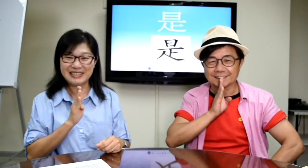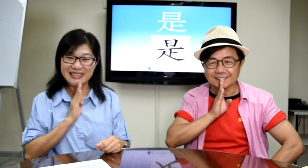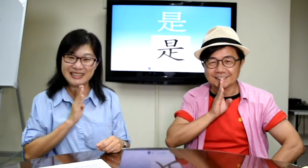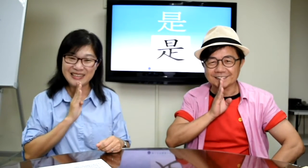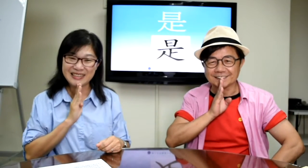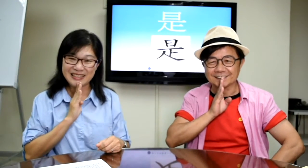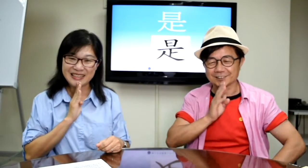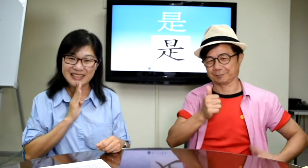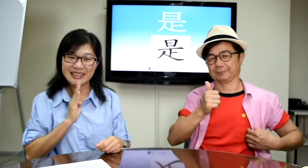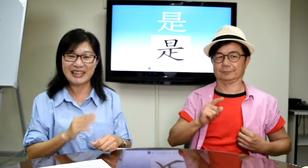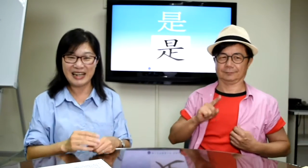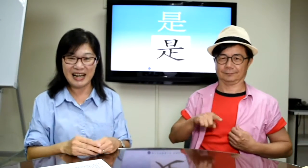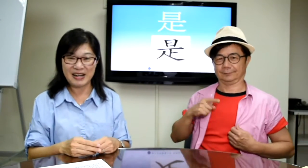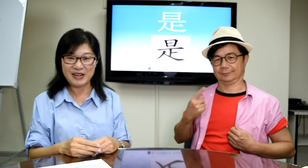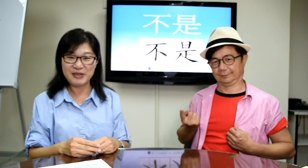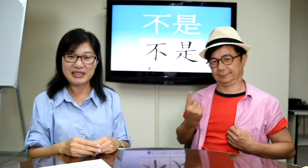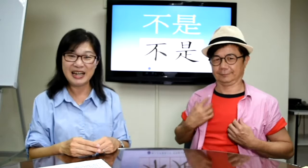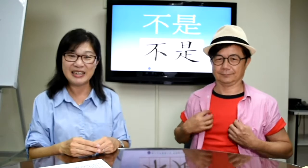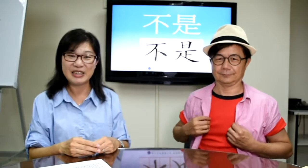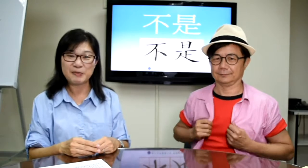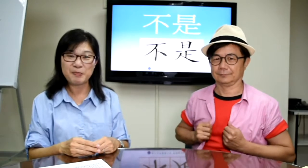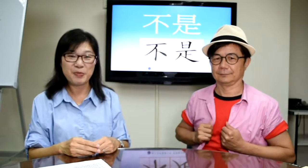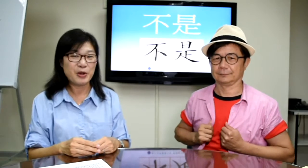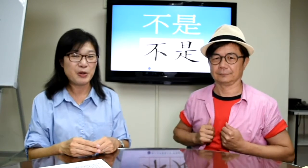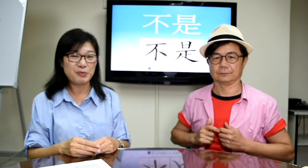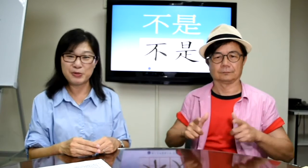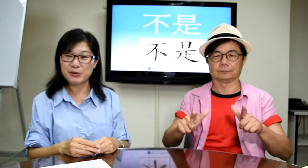是，好，下一个，